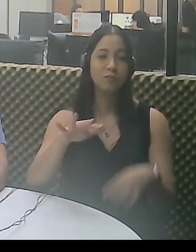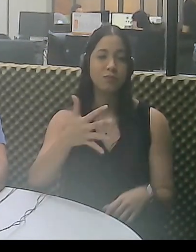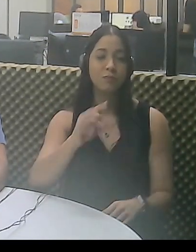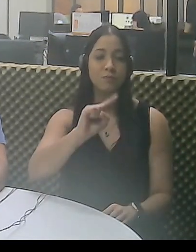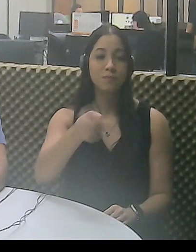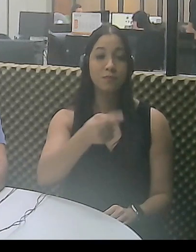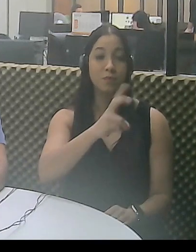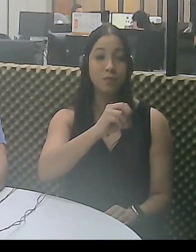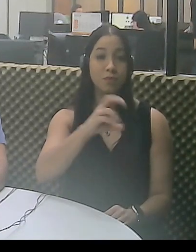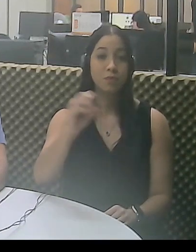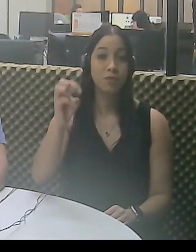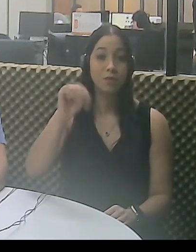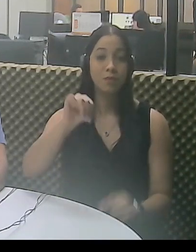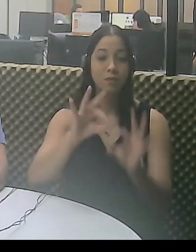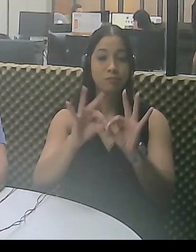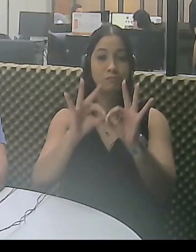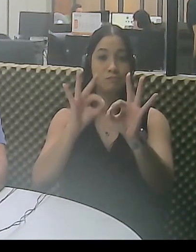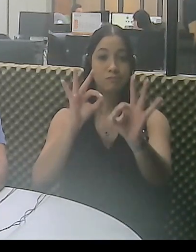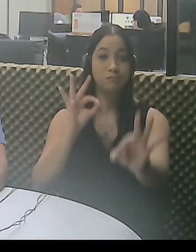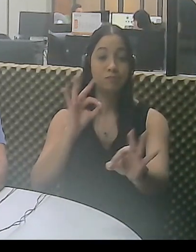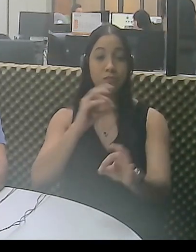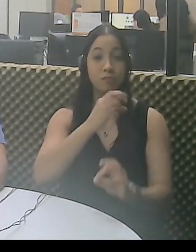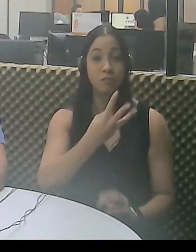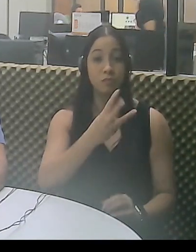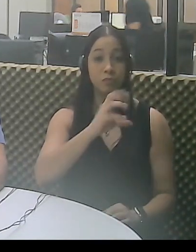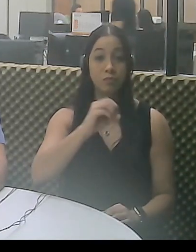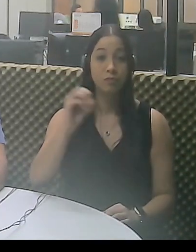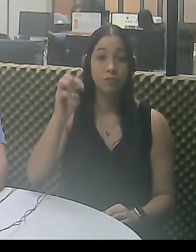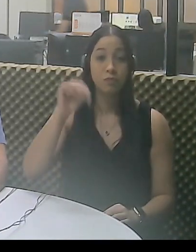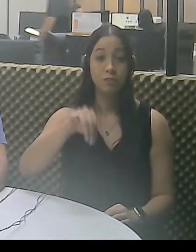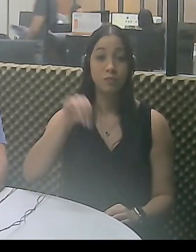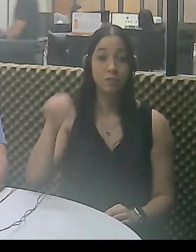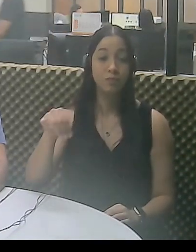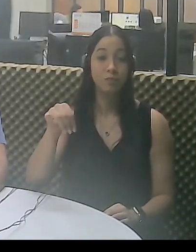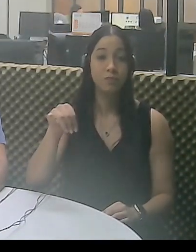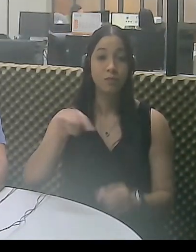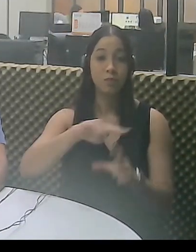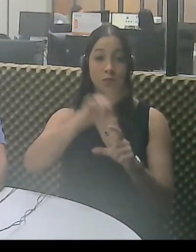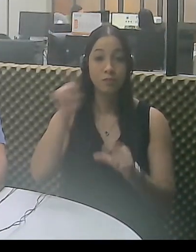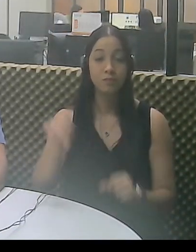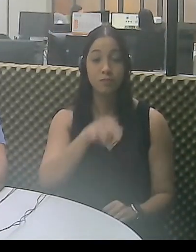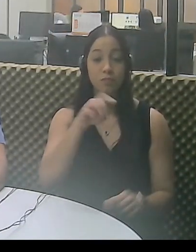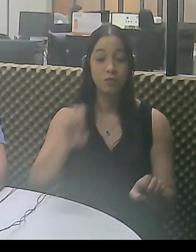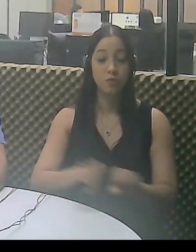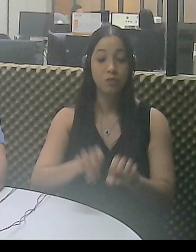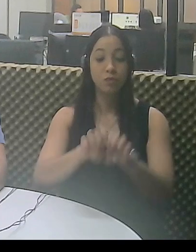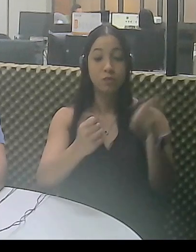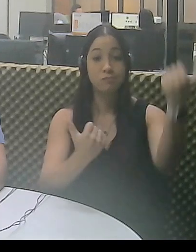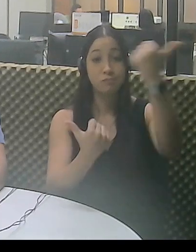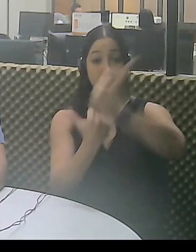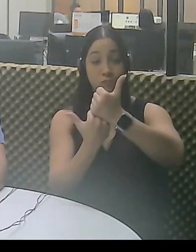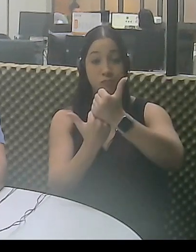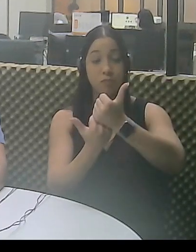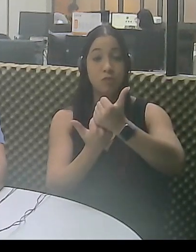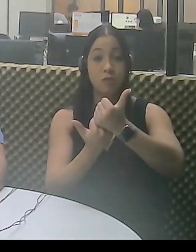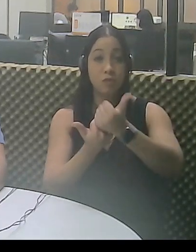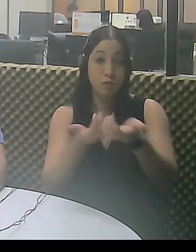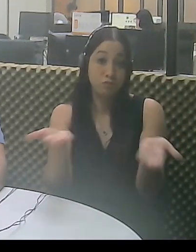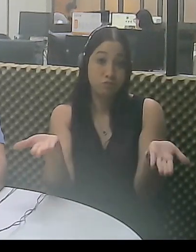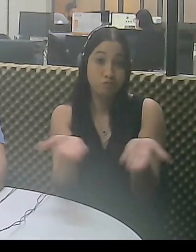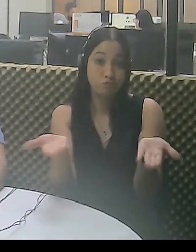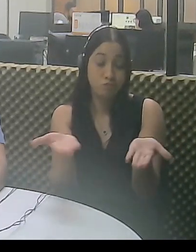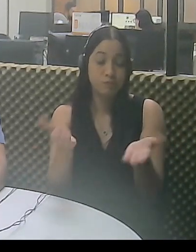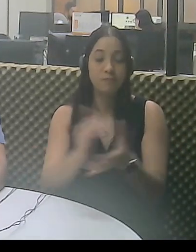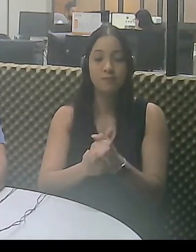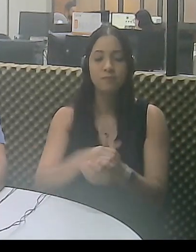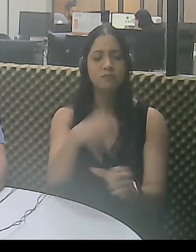1.500 metros de extensão e 300 milímetros de diâmetro, a estrutura vai substituir a adutora atual.